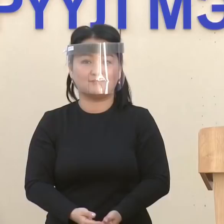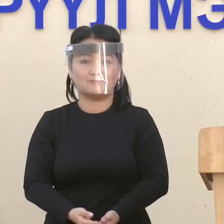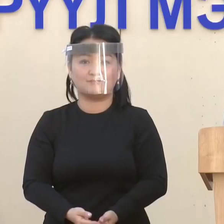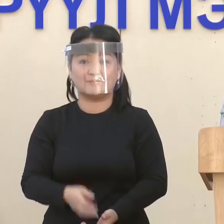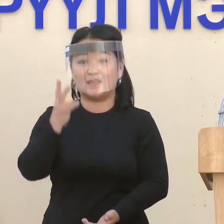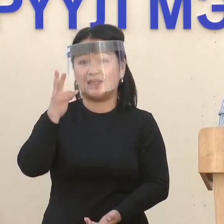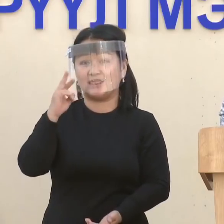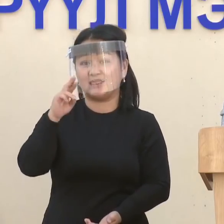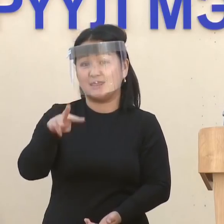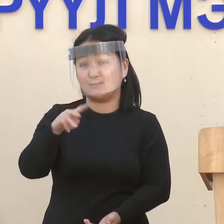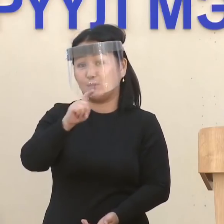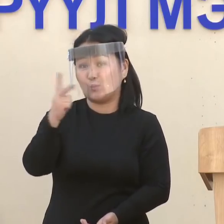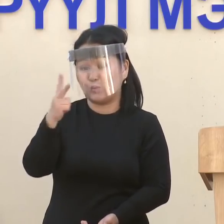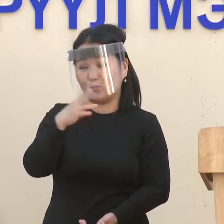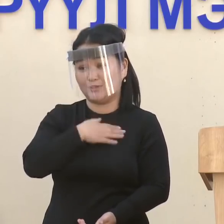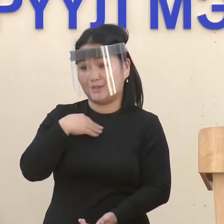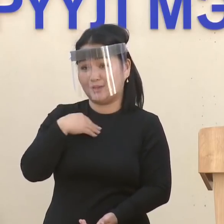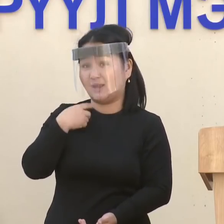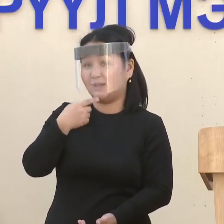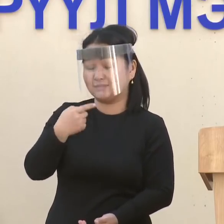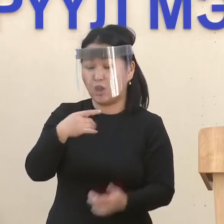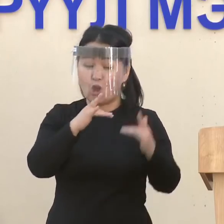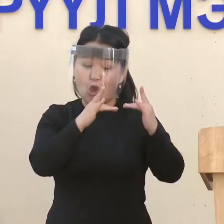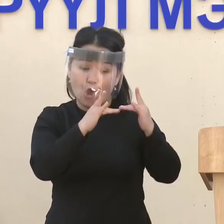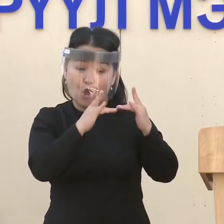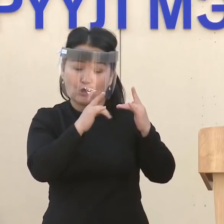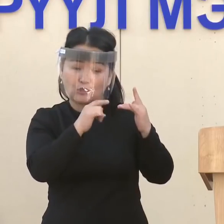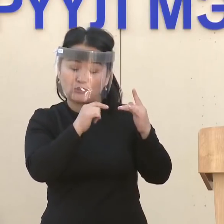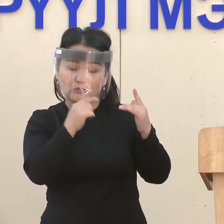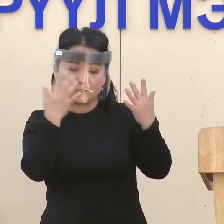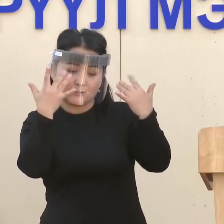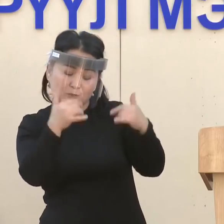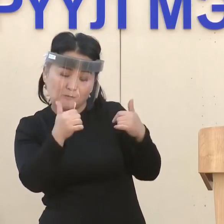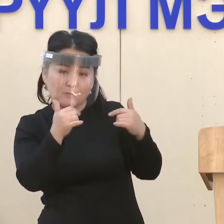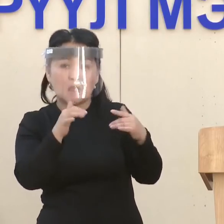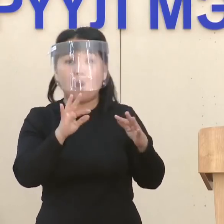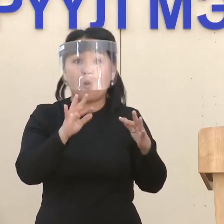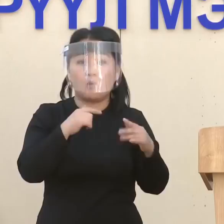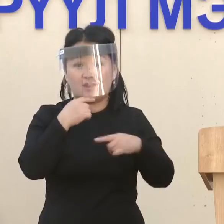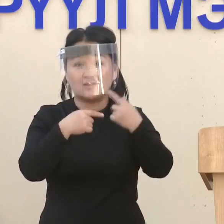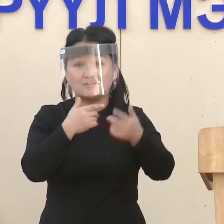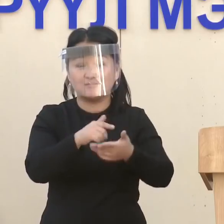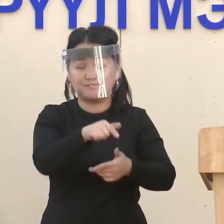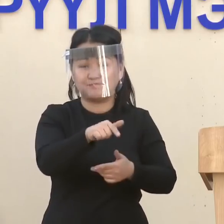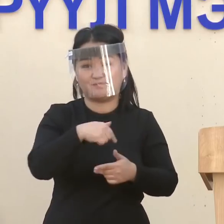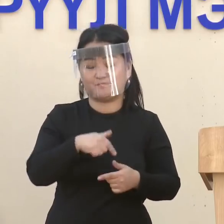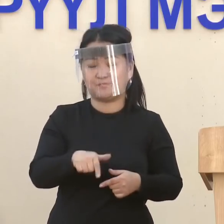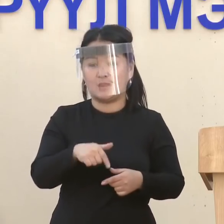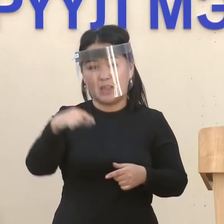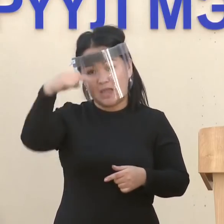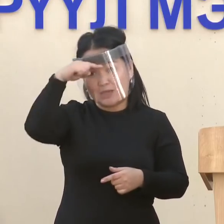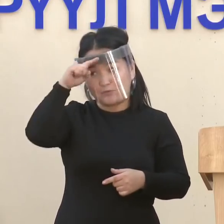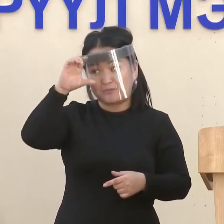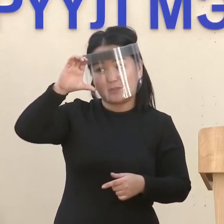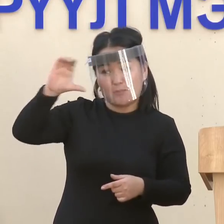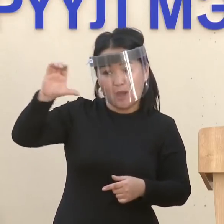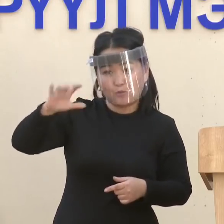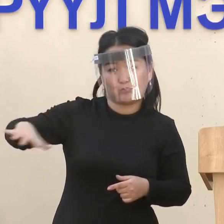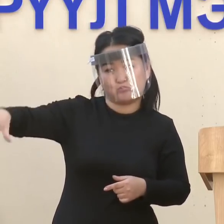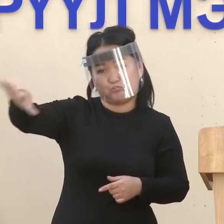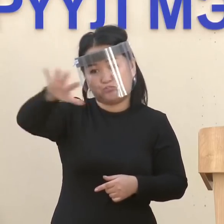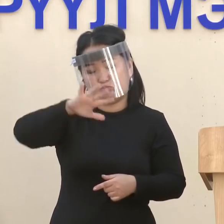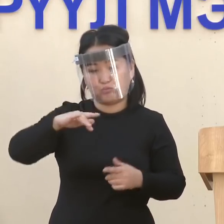Сайн нэмхүү захирал халдвар төвчин судлын үндэсний төвд бас орны зохион байгуулалт хийж байгаа талаараа ярьлаа. Тэгэхээр манай эрүүл мэндийн одоо бүх байгууллагууд бол энэ ород